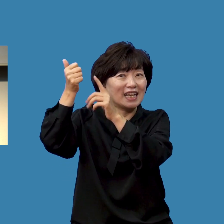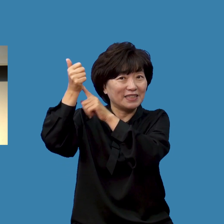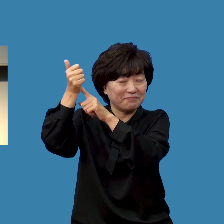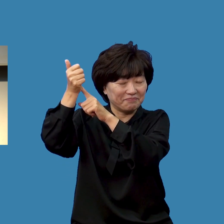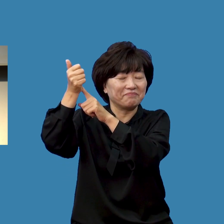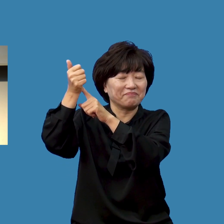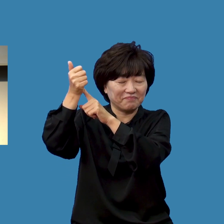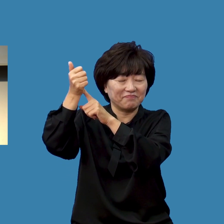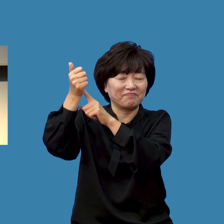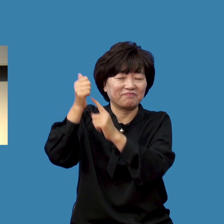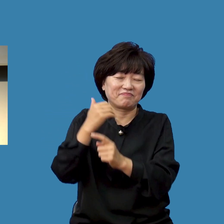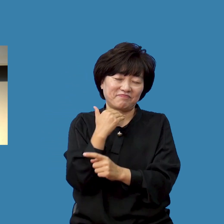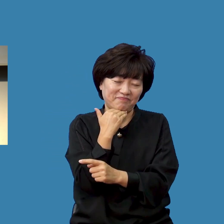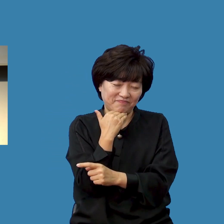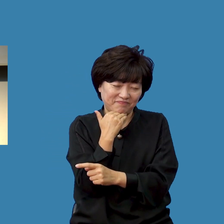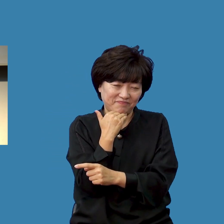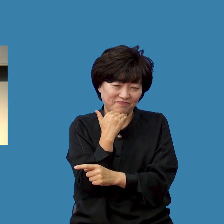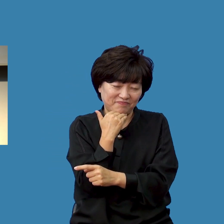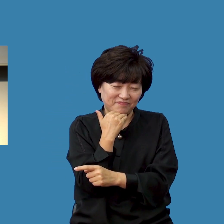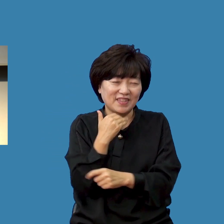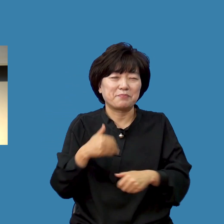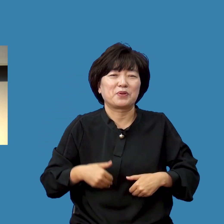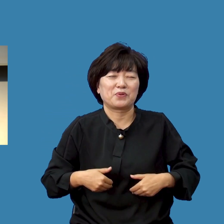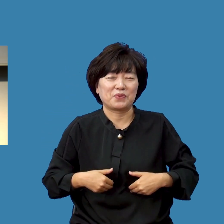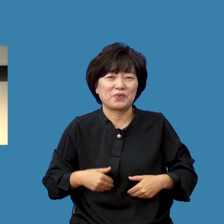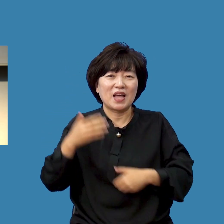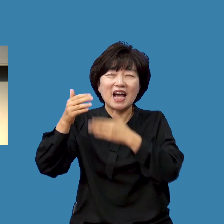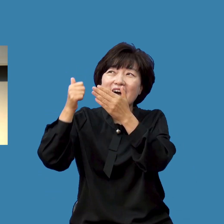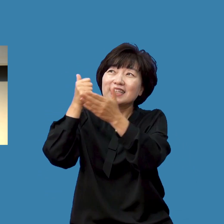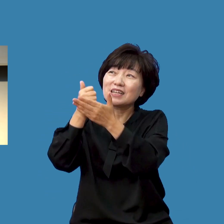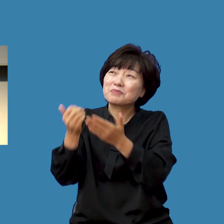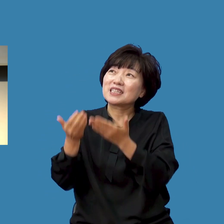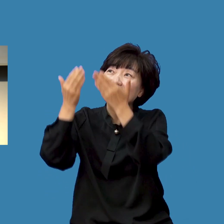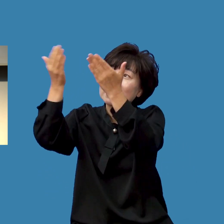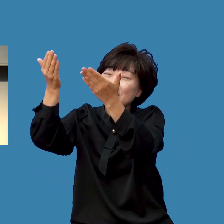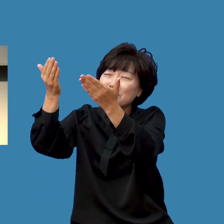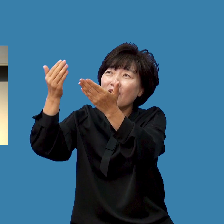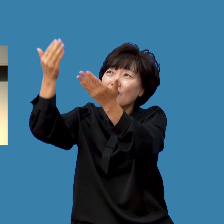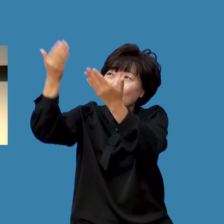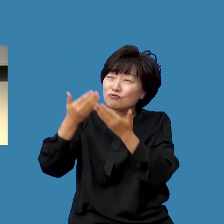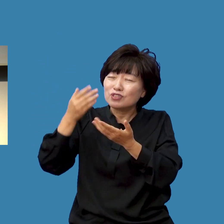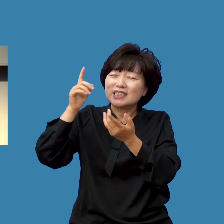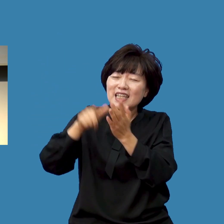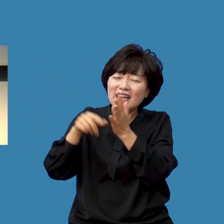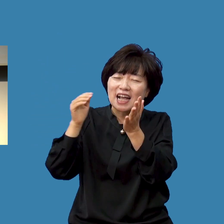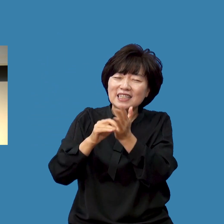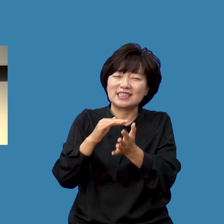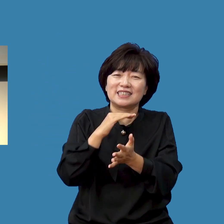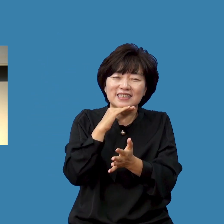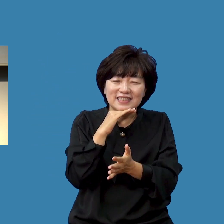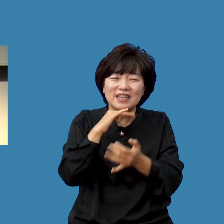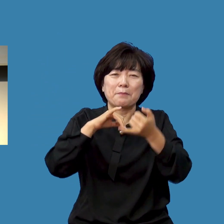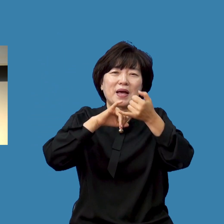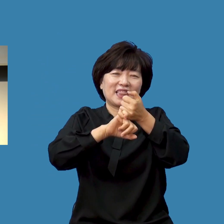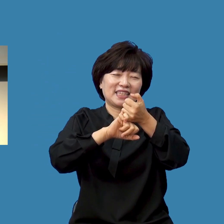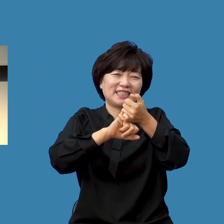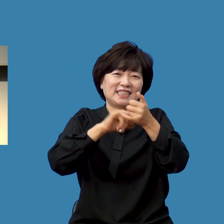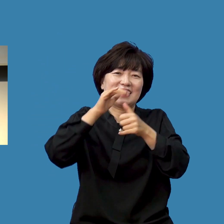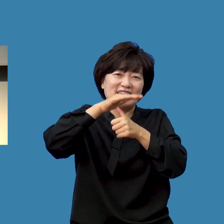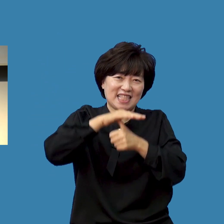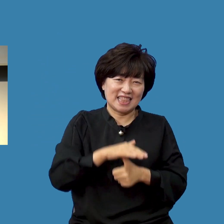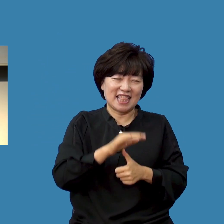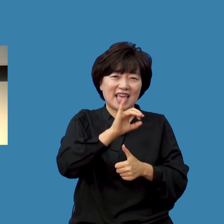경험하기 원하신다면 반드시 요구되는 게 있는데, 그 요구되는 것은 인내입니다. 인내. 반드시 인내가